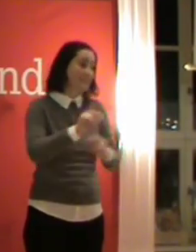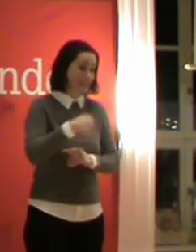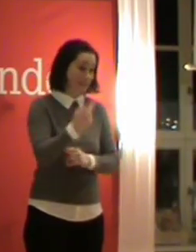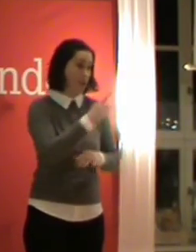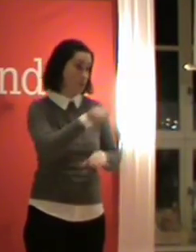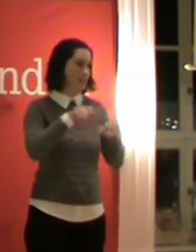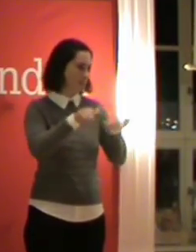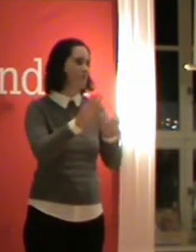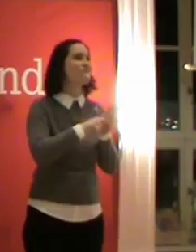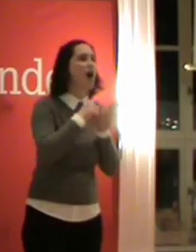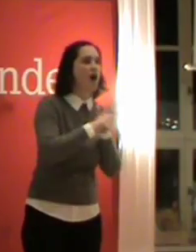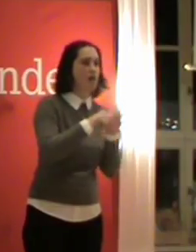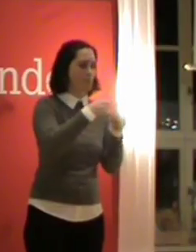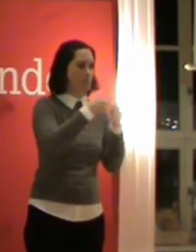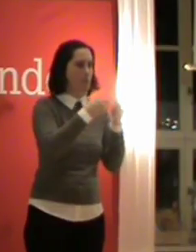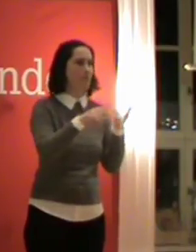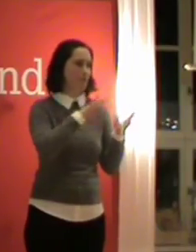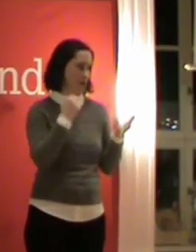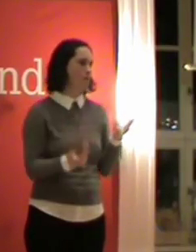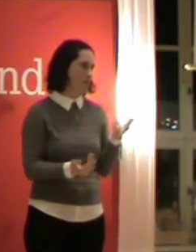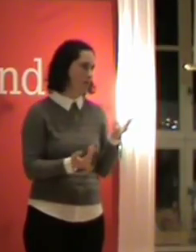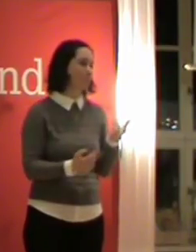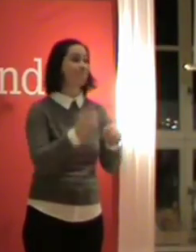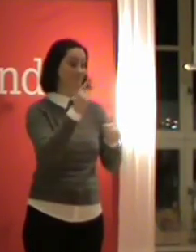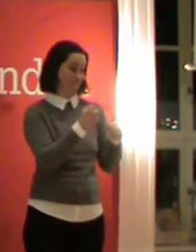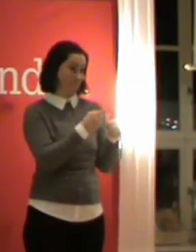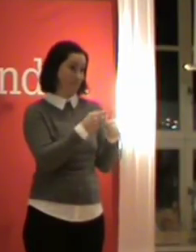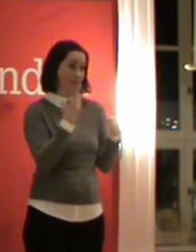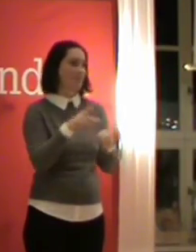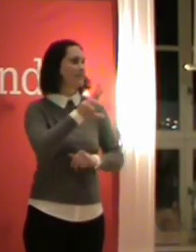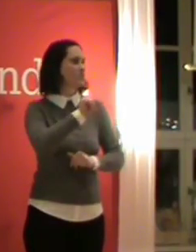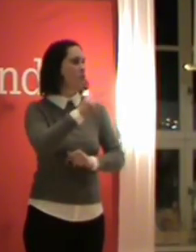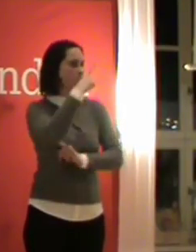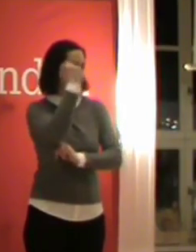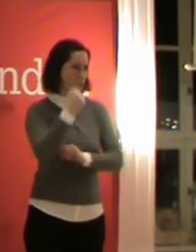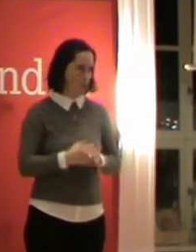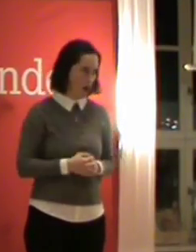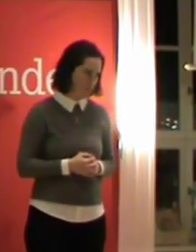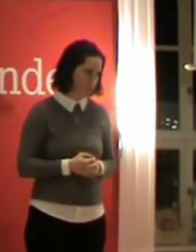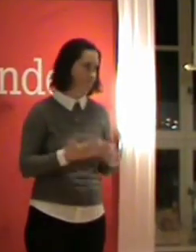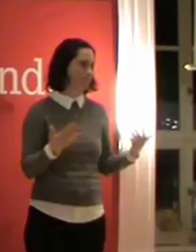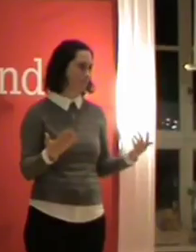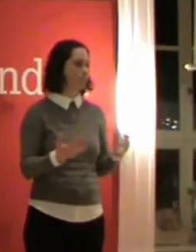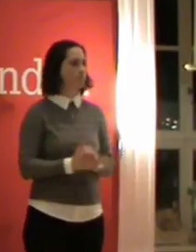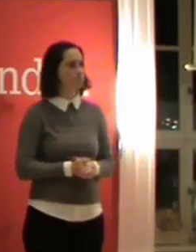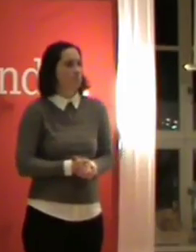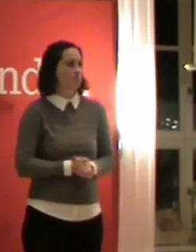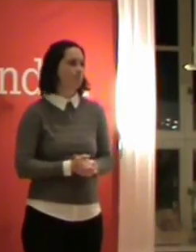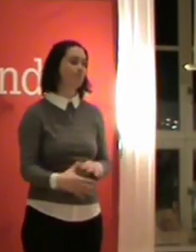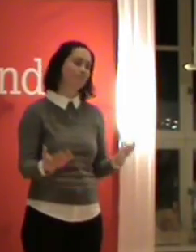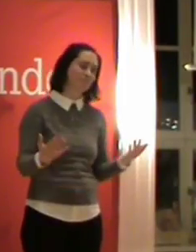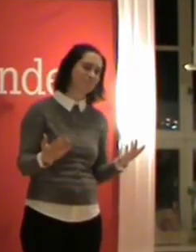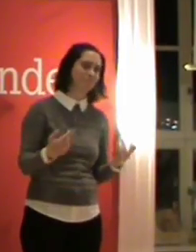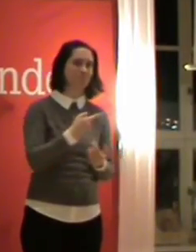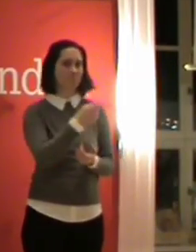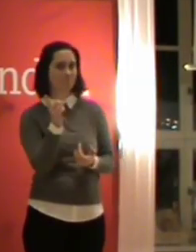Viele Wahlereignisse werden vor uns stehen. Das erste am 12. Februar. Naja, da sagt der eine